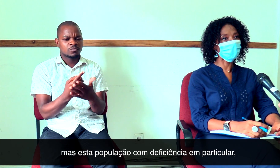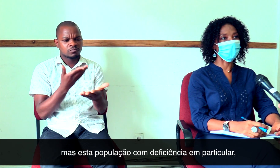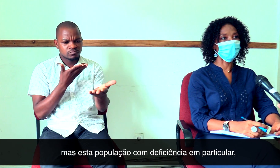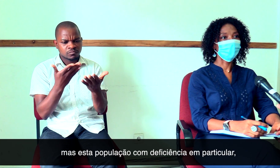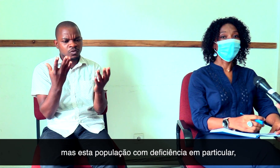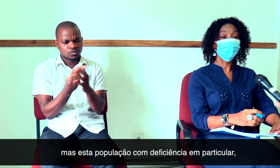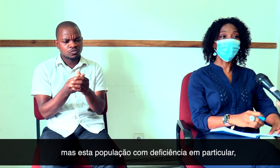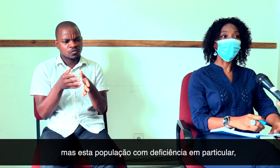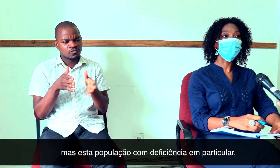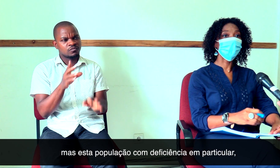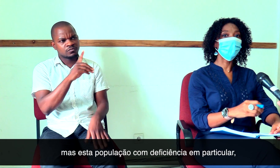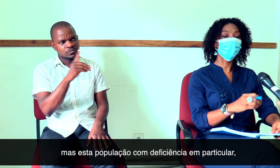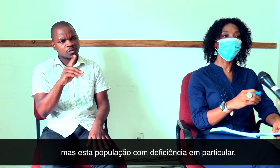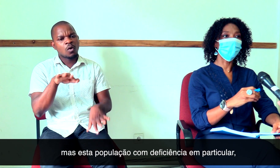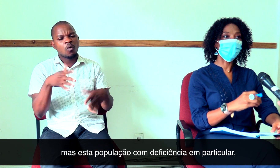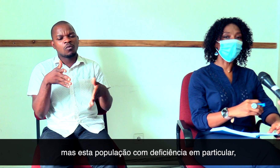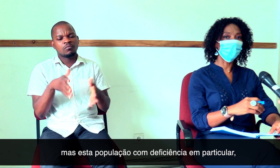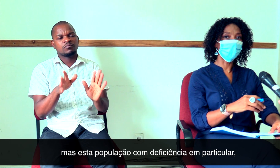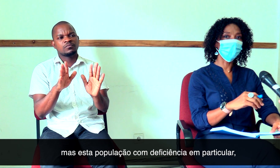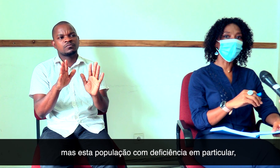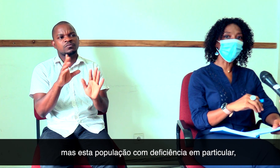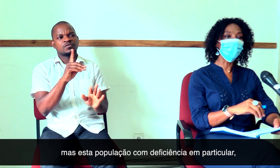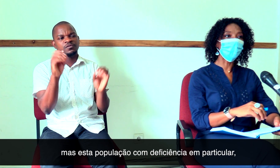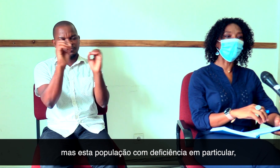ou sem deficiência. Mas